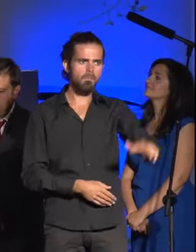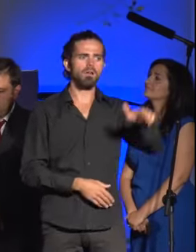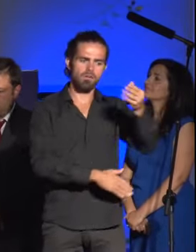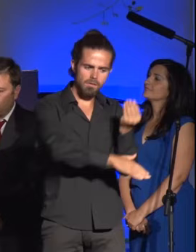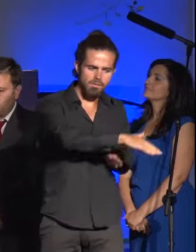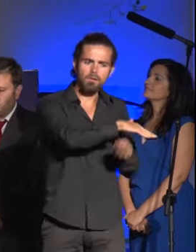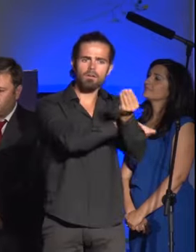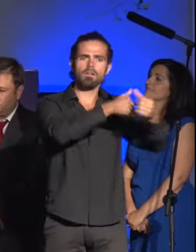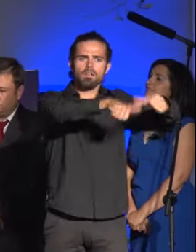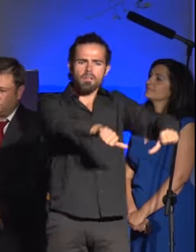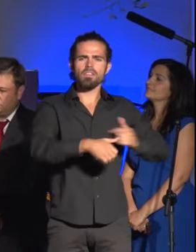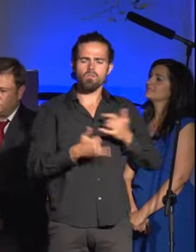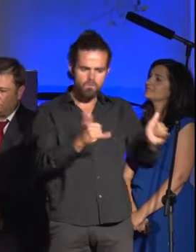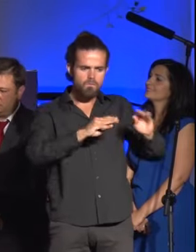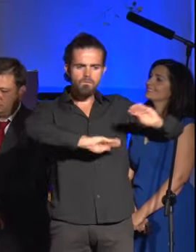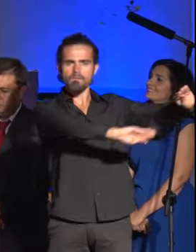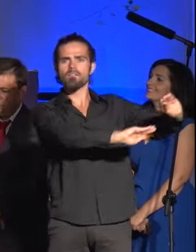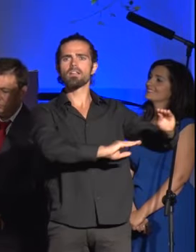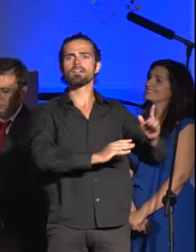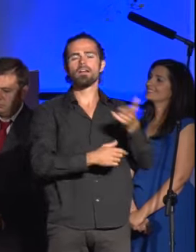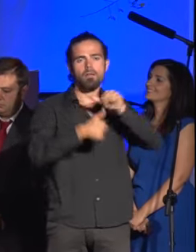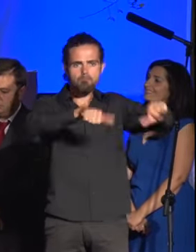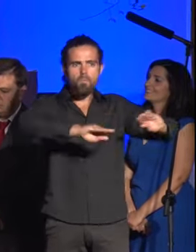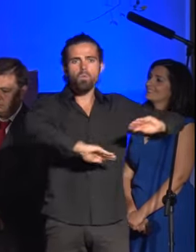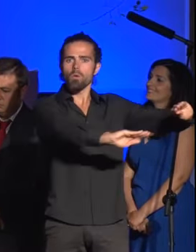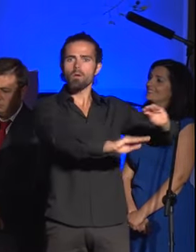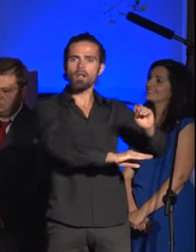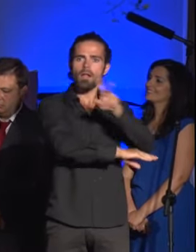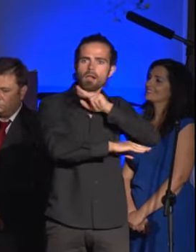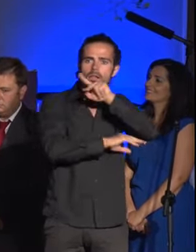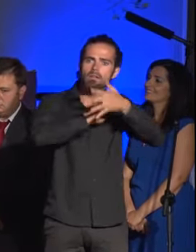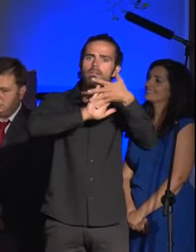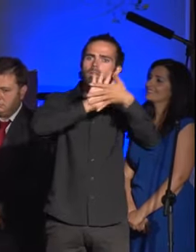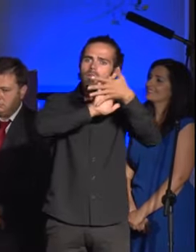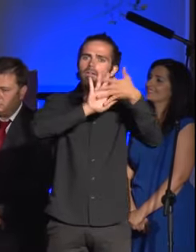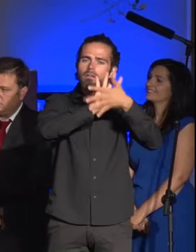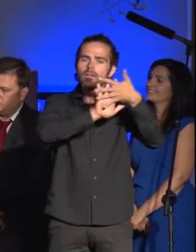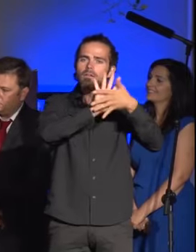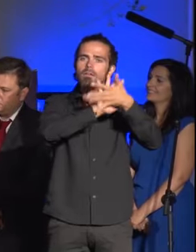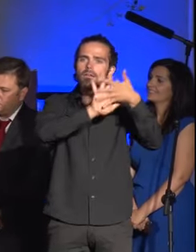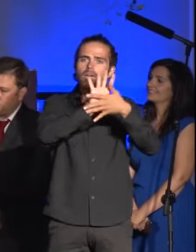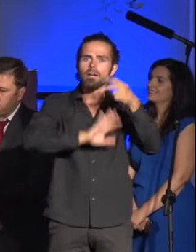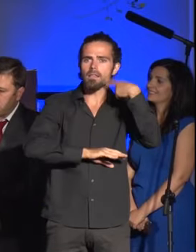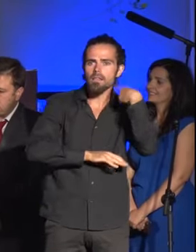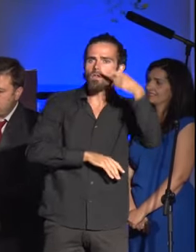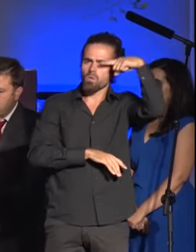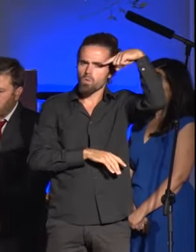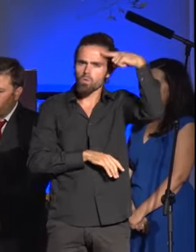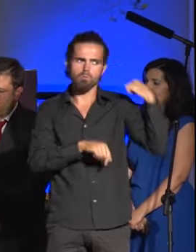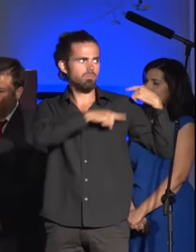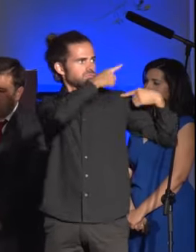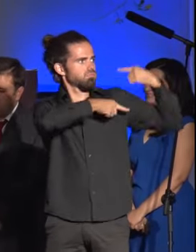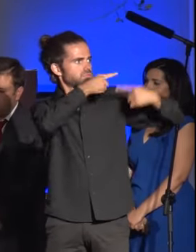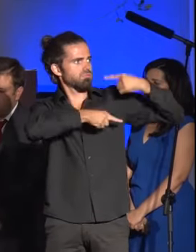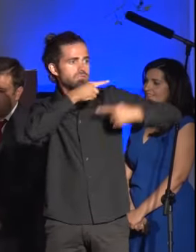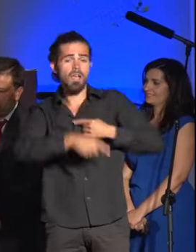albaceteño hablando de su feria, hablando de Albacete, hablando de sus costumbres y hablando de sus tradiciones. Así de sencillo y